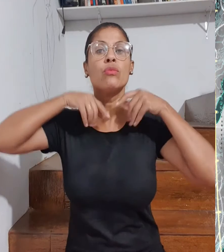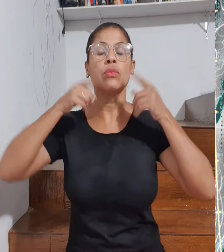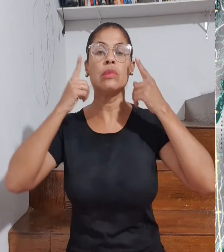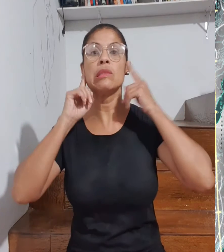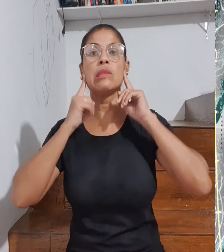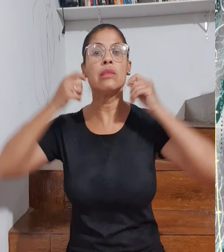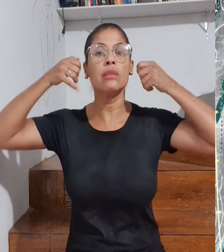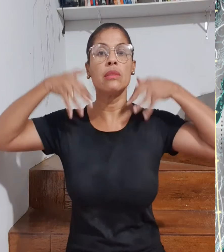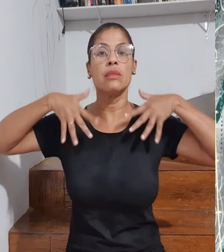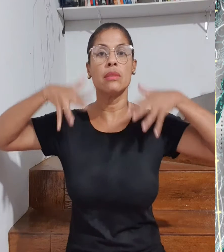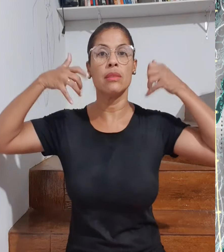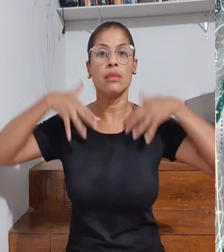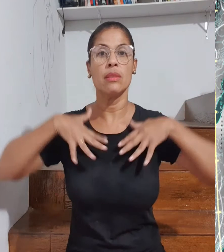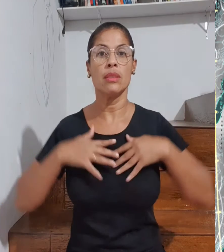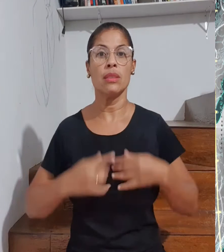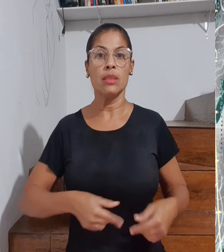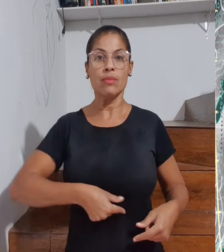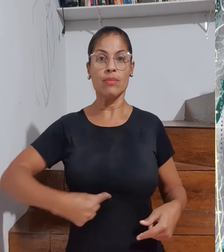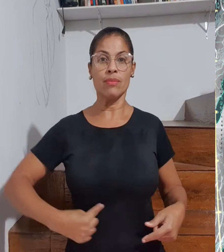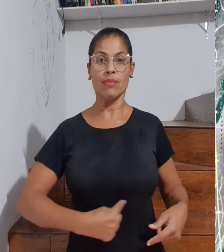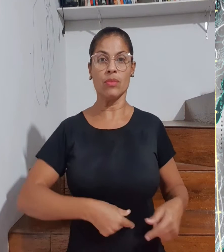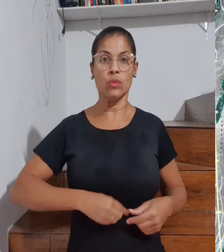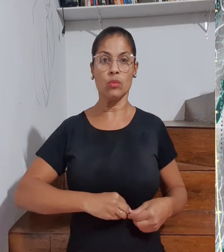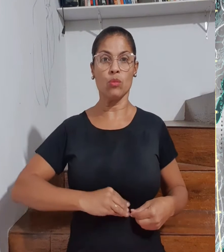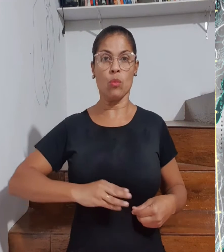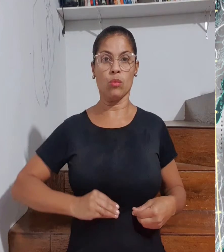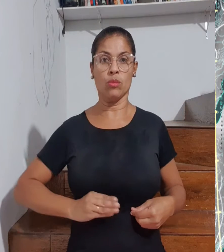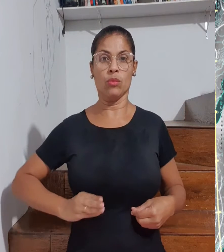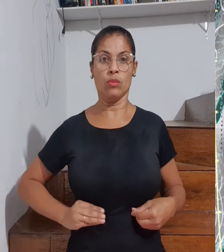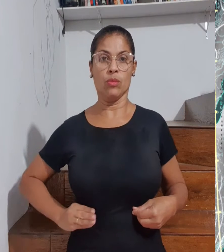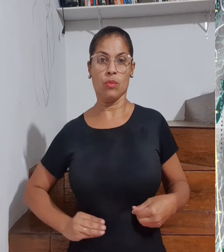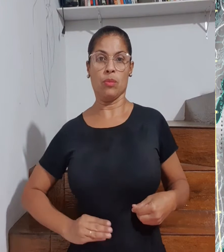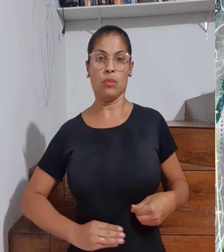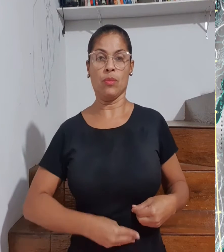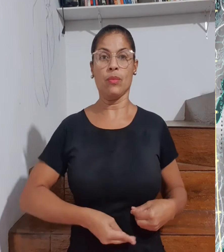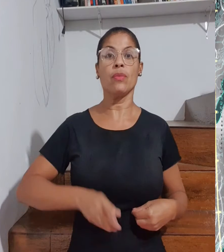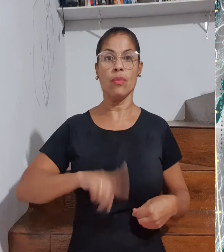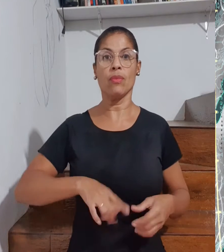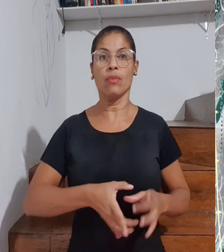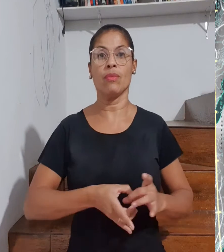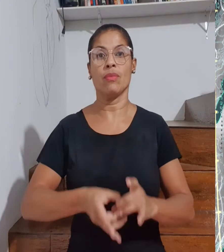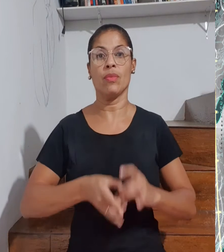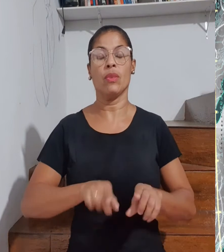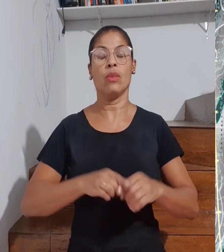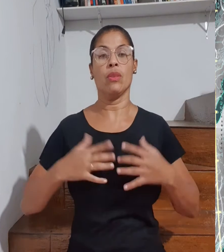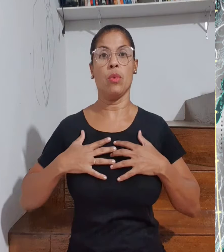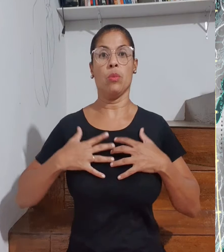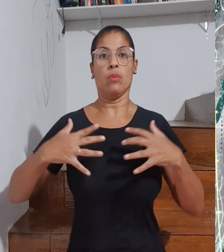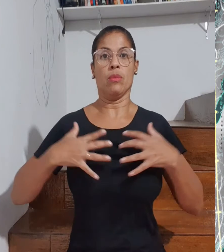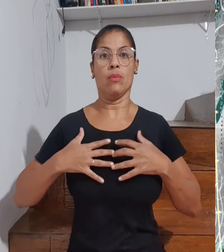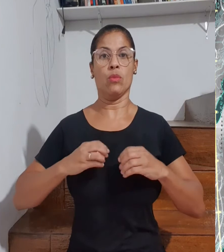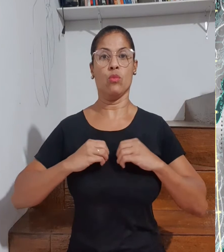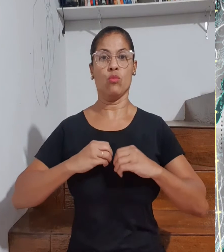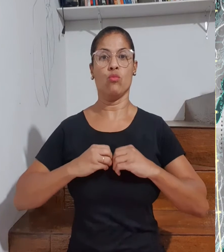salivação e sudorese, aumenta o peristaltismo intestinal, são aqueles receptores que participam da